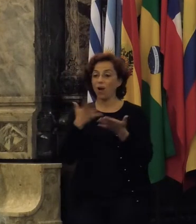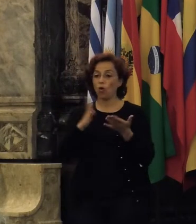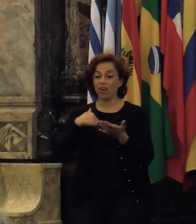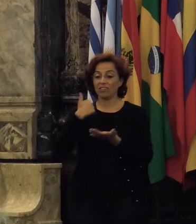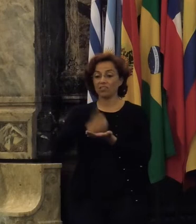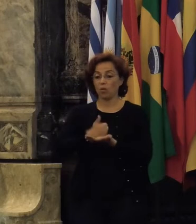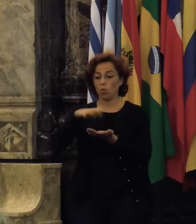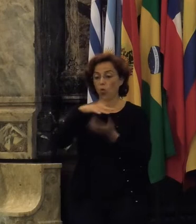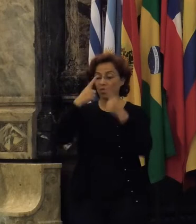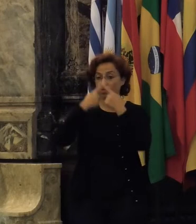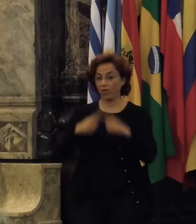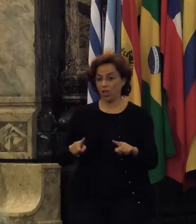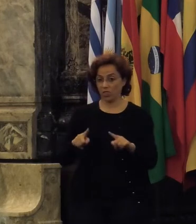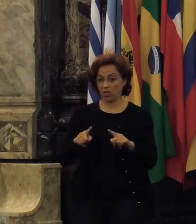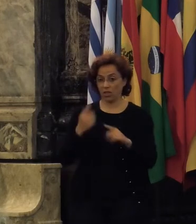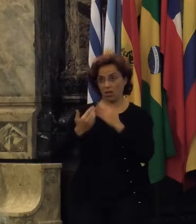distinto,